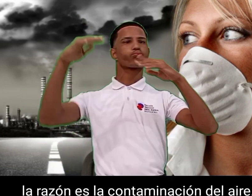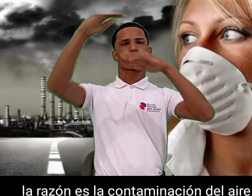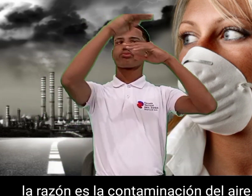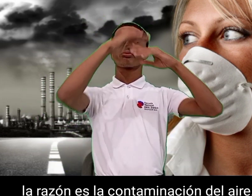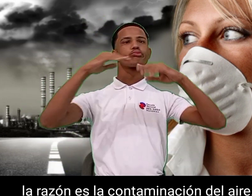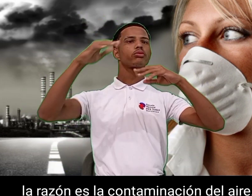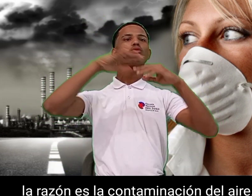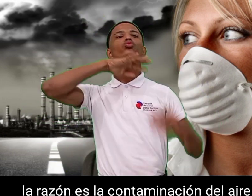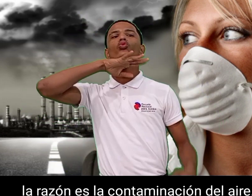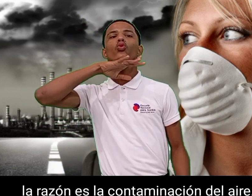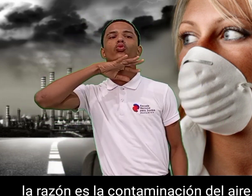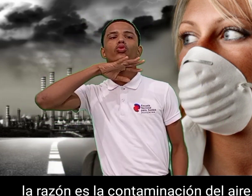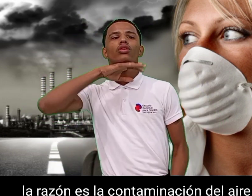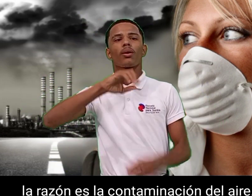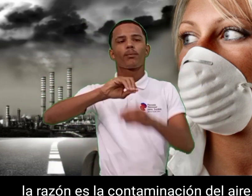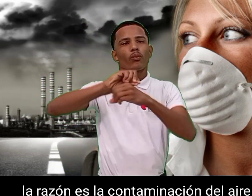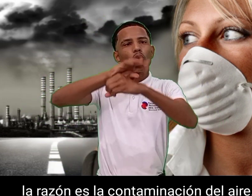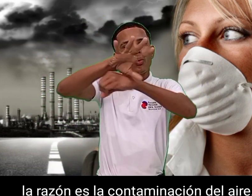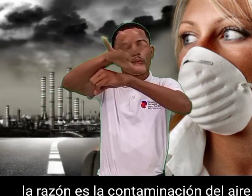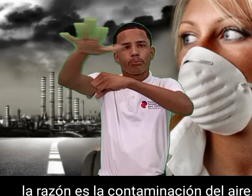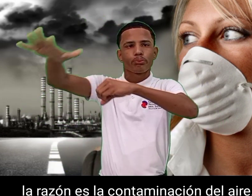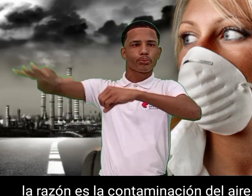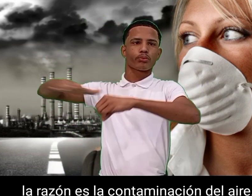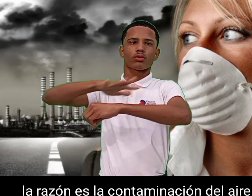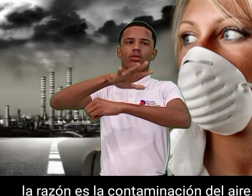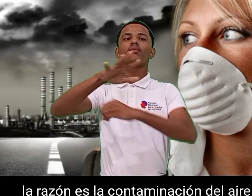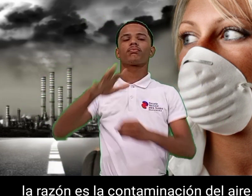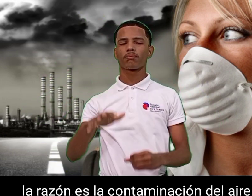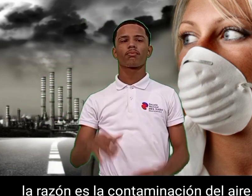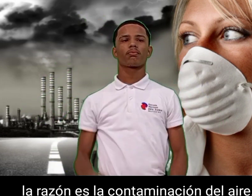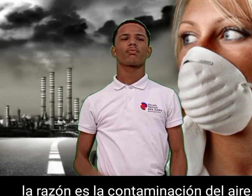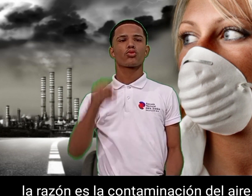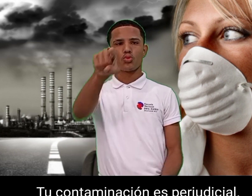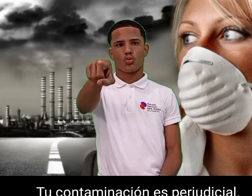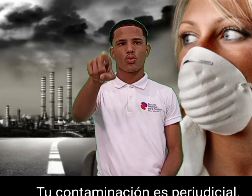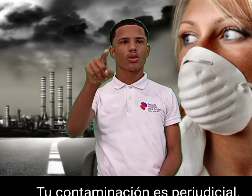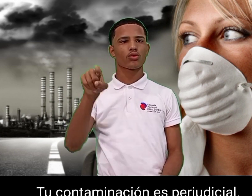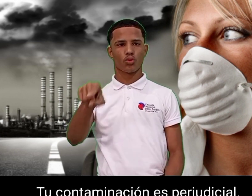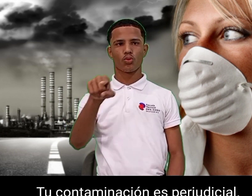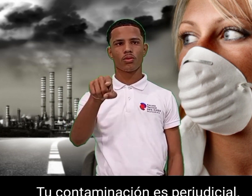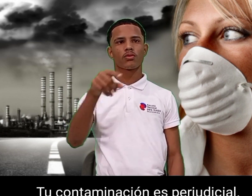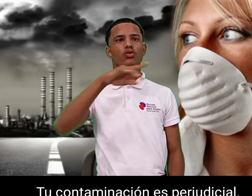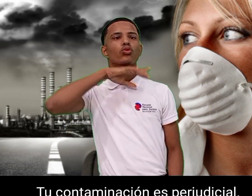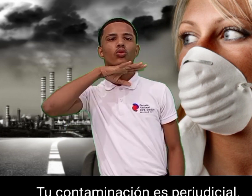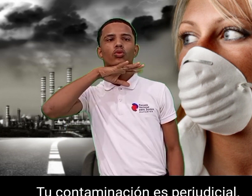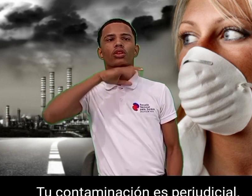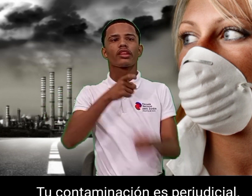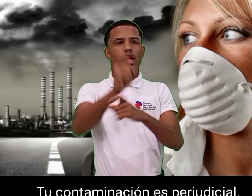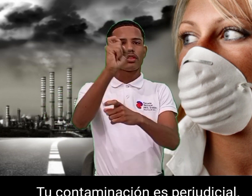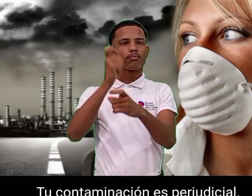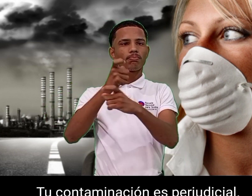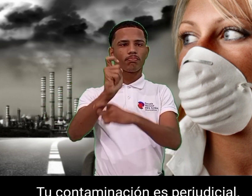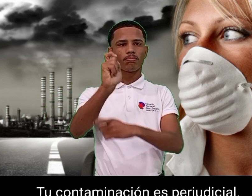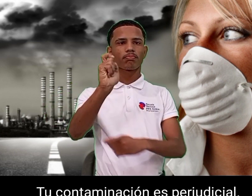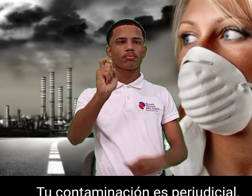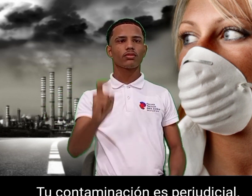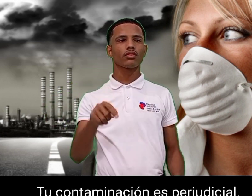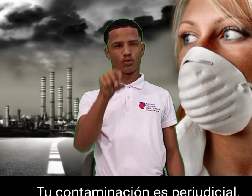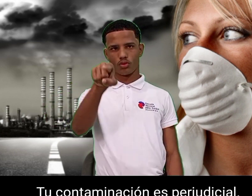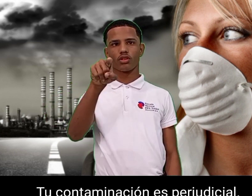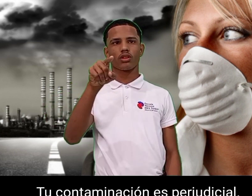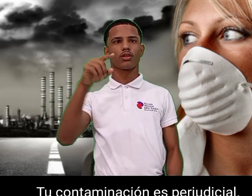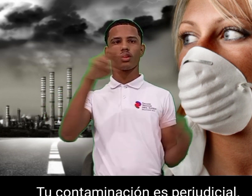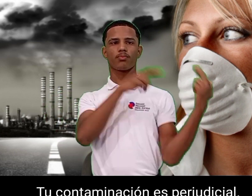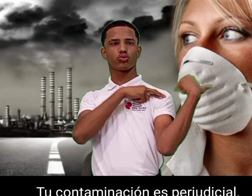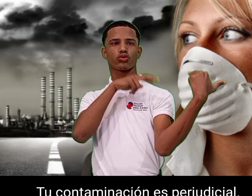la razón es la contaminación del aire tu contaminación es